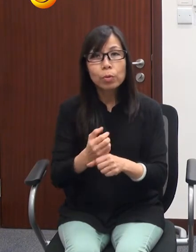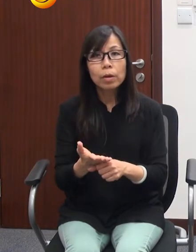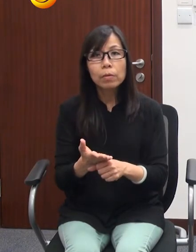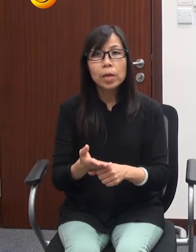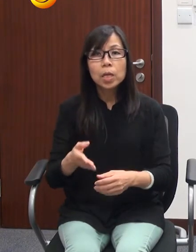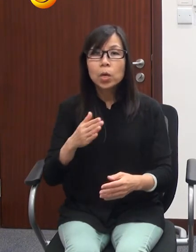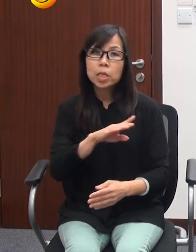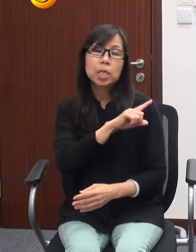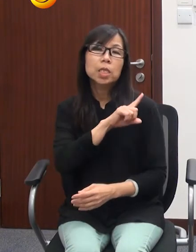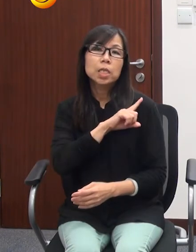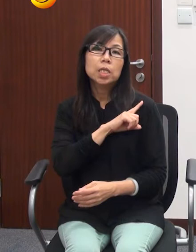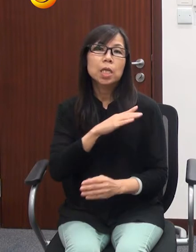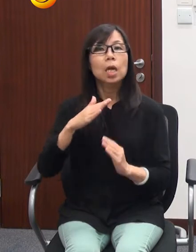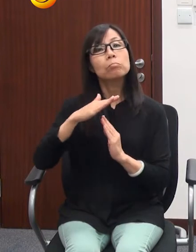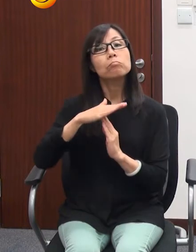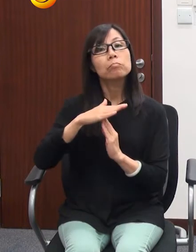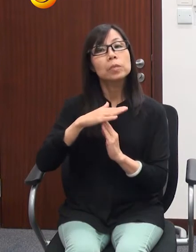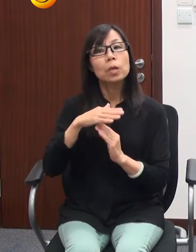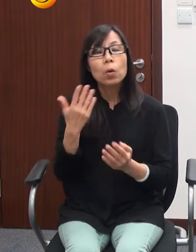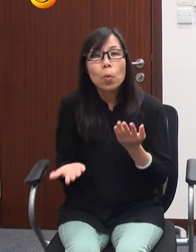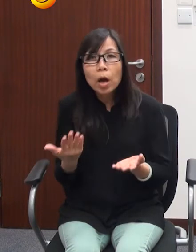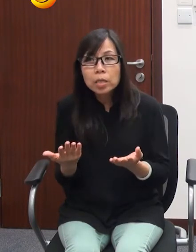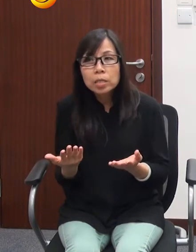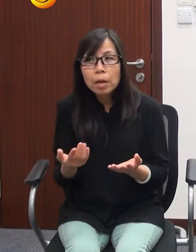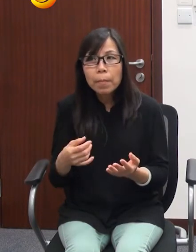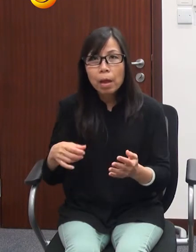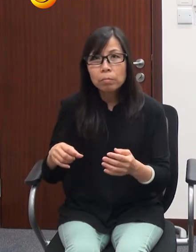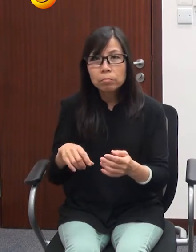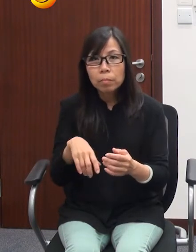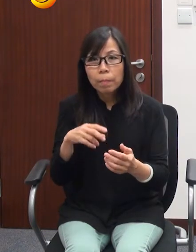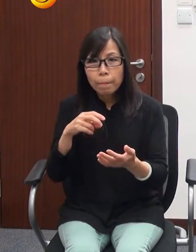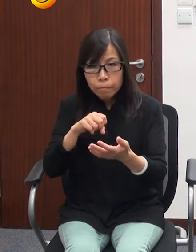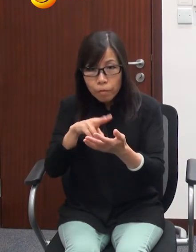嘢，然之後就搞到自己黯然下台啊咁樣咁？即係